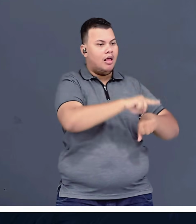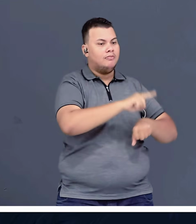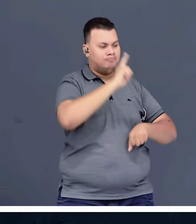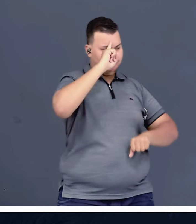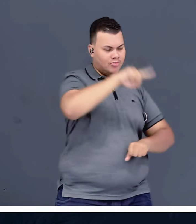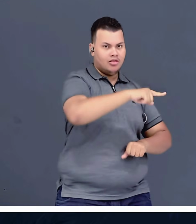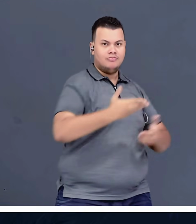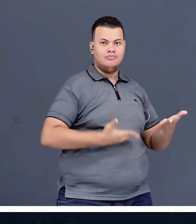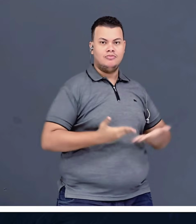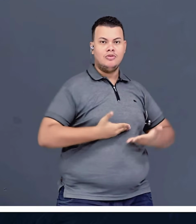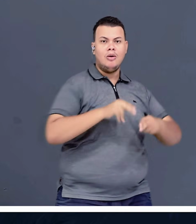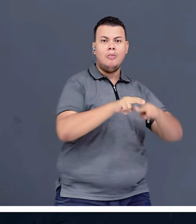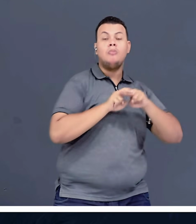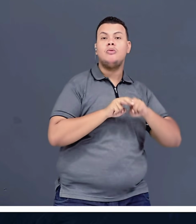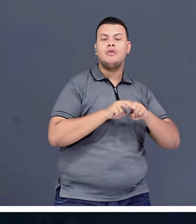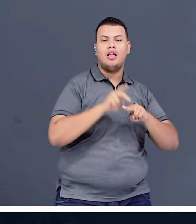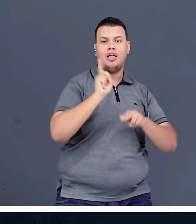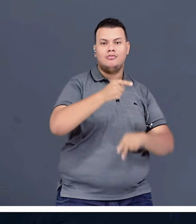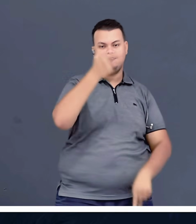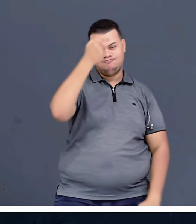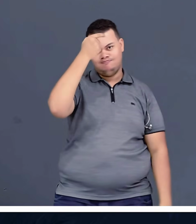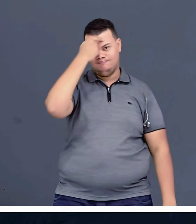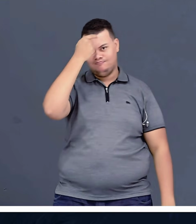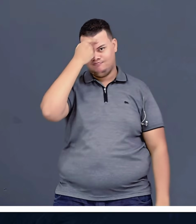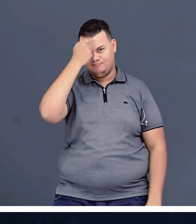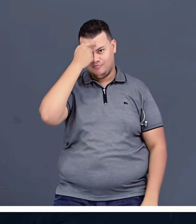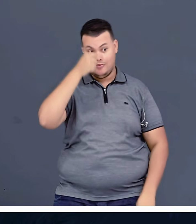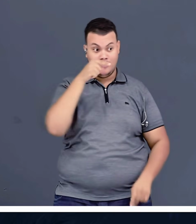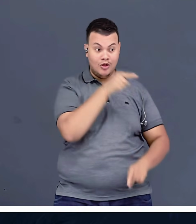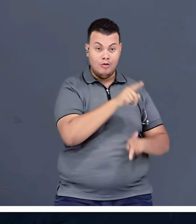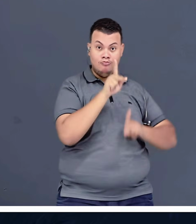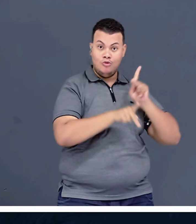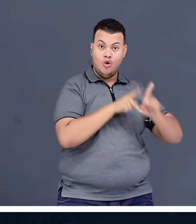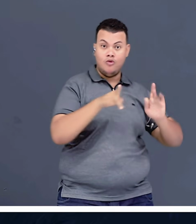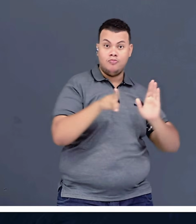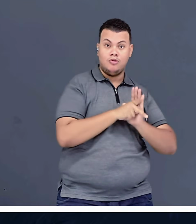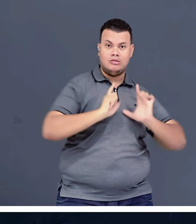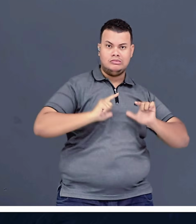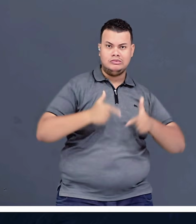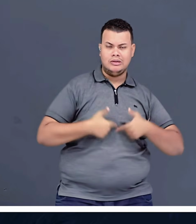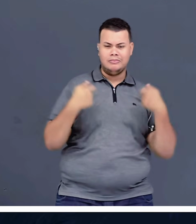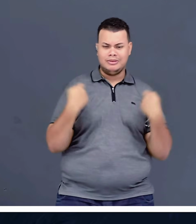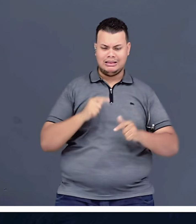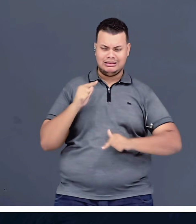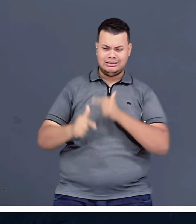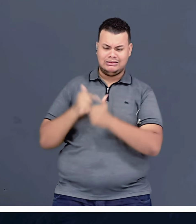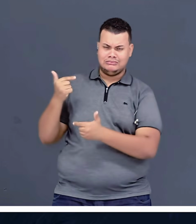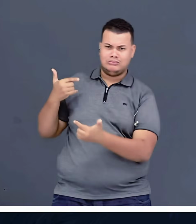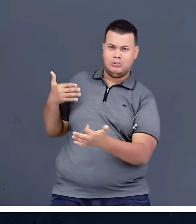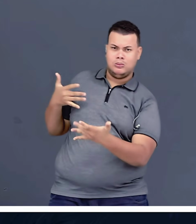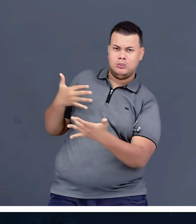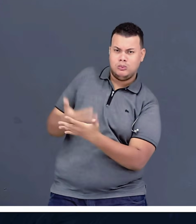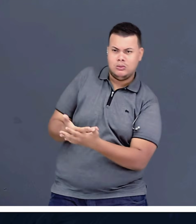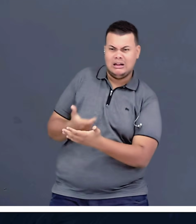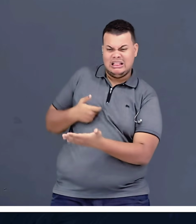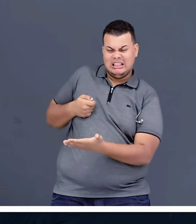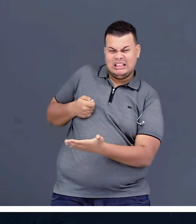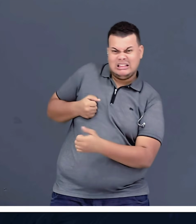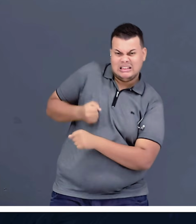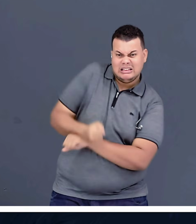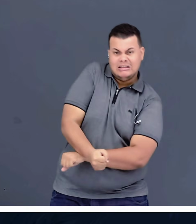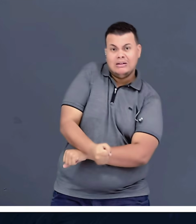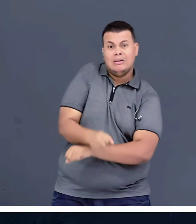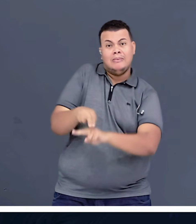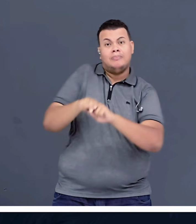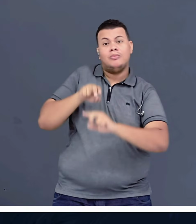Por causa da mentalidade. Aqui o povo de Israel tinha que trabalhar pelo simples fato de ter um